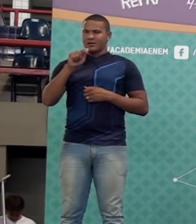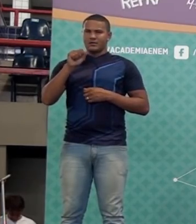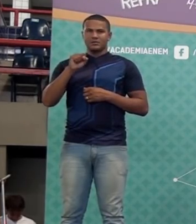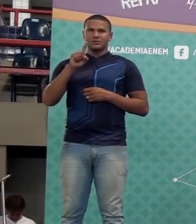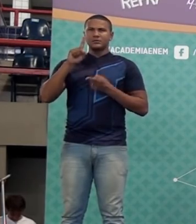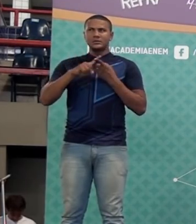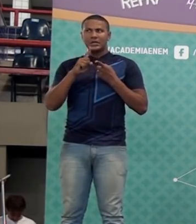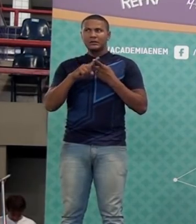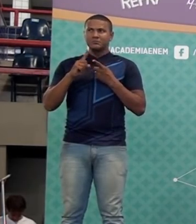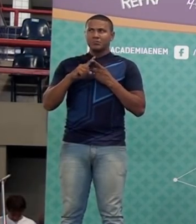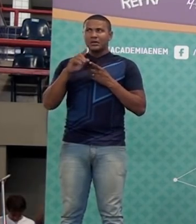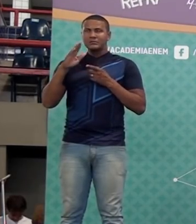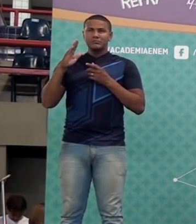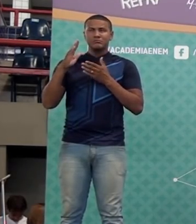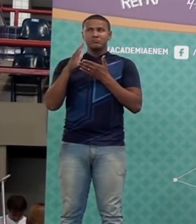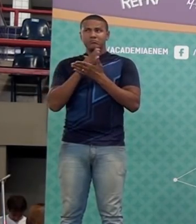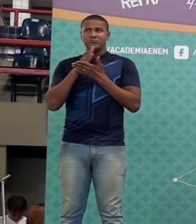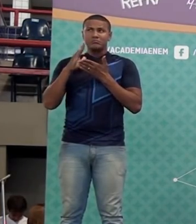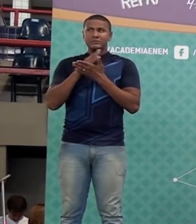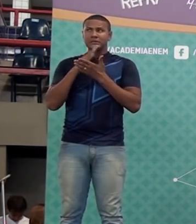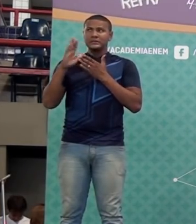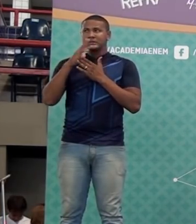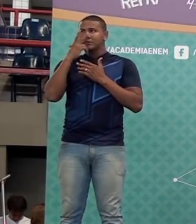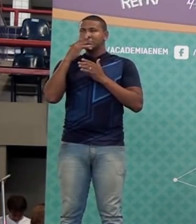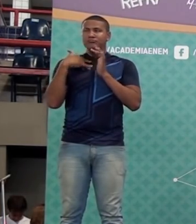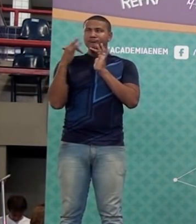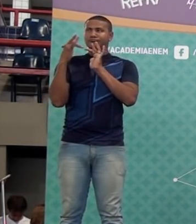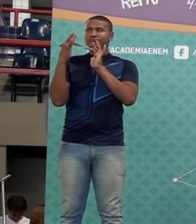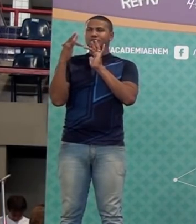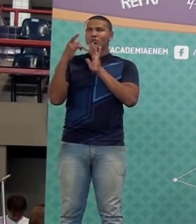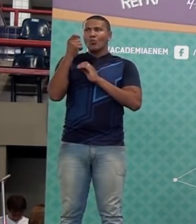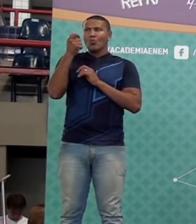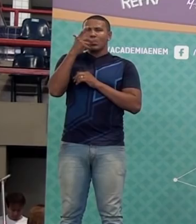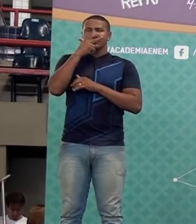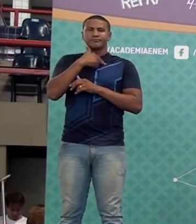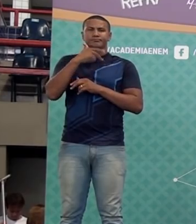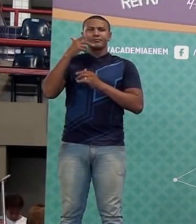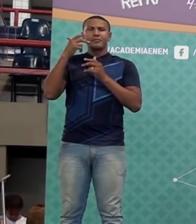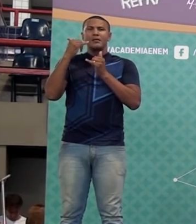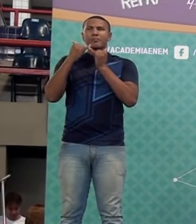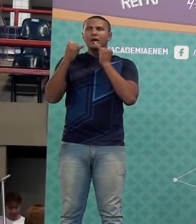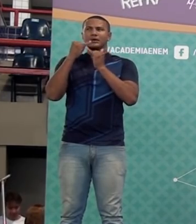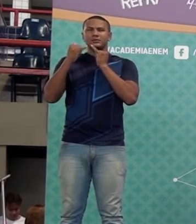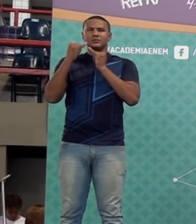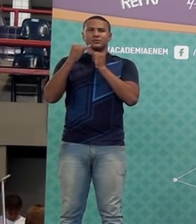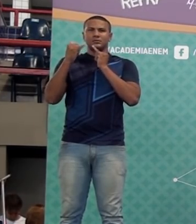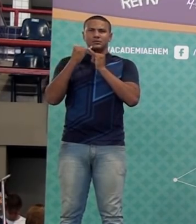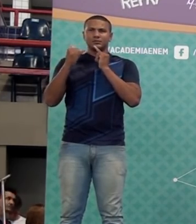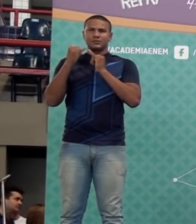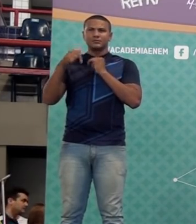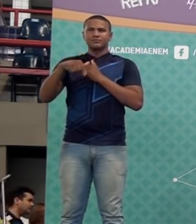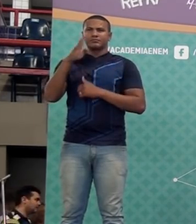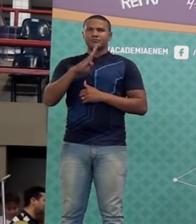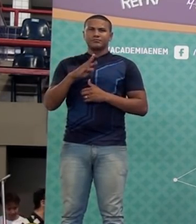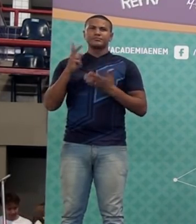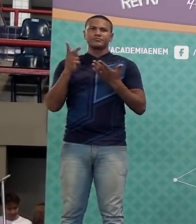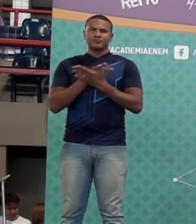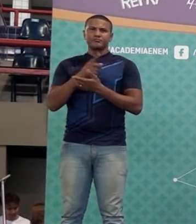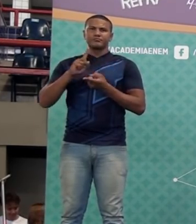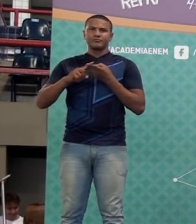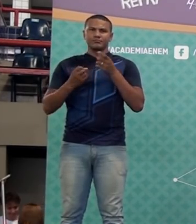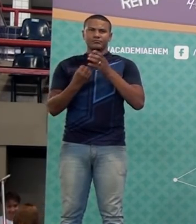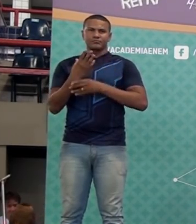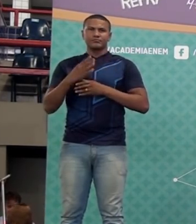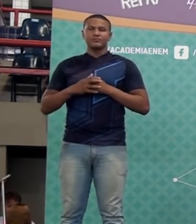aqui também ficou conhecido como Estado Novo, e o Vargas também ficou conhecido como o pai dos pobres, só para fazer essa referência. O Chico Buarque, nessa